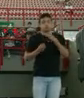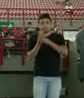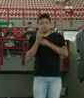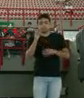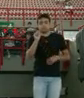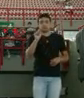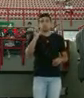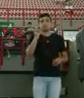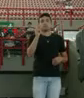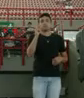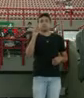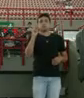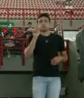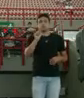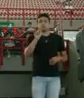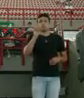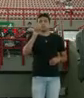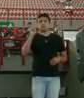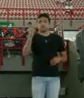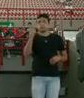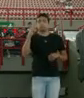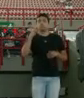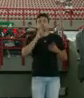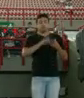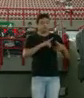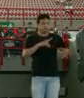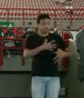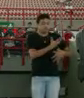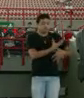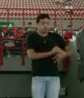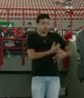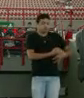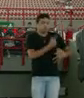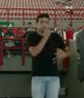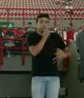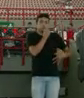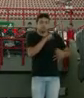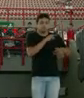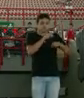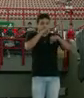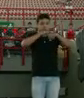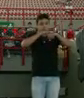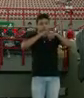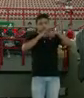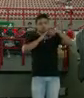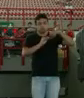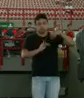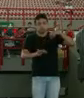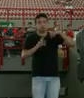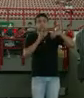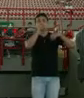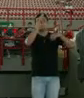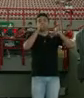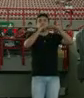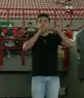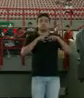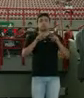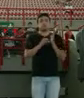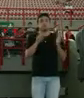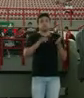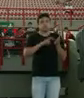ADH. O ADH reabsorve água e a minha urina sai o quê? Concentrada. Essa primeira do